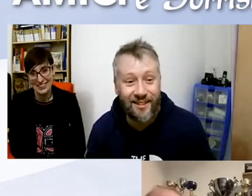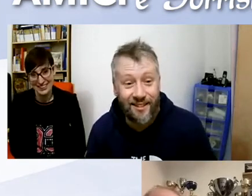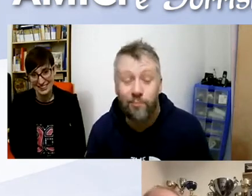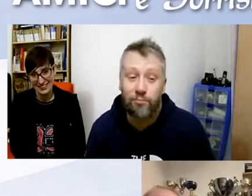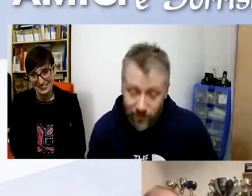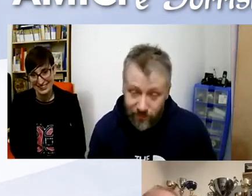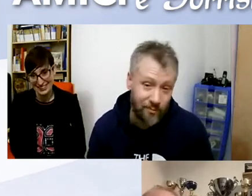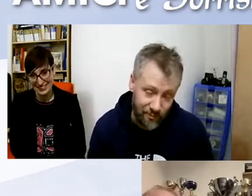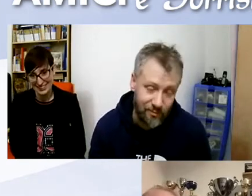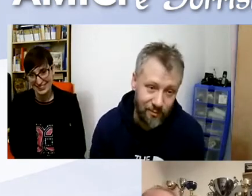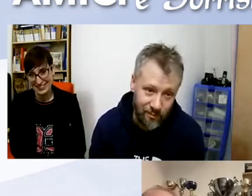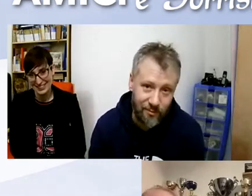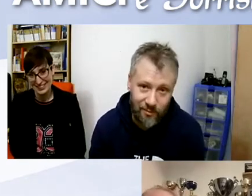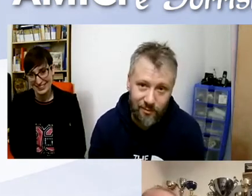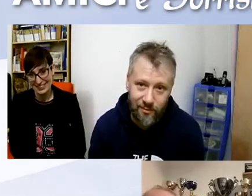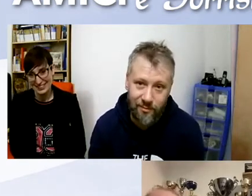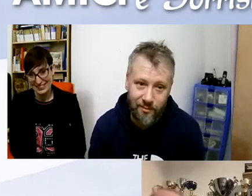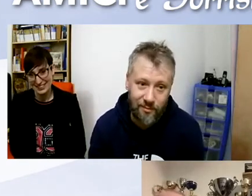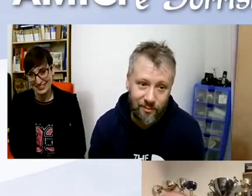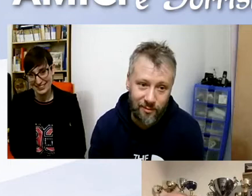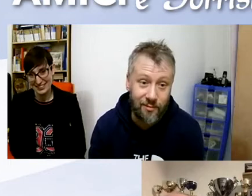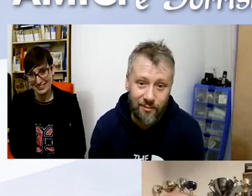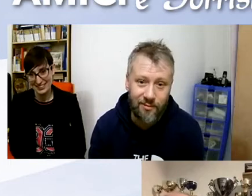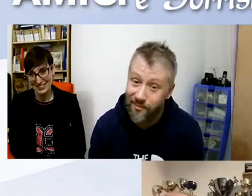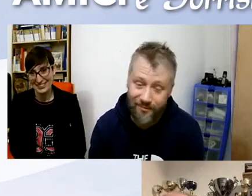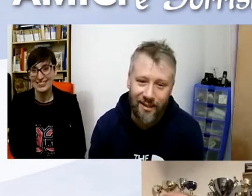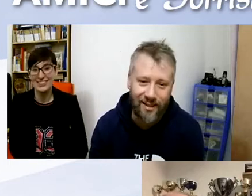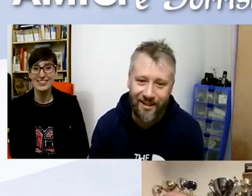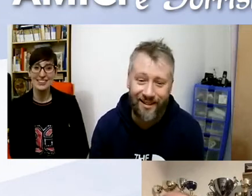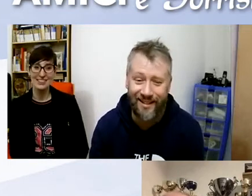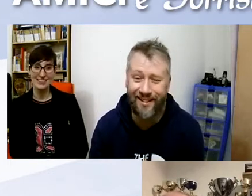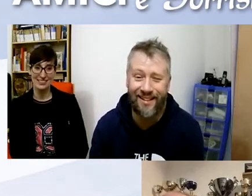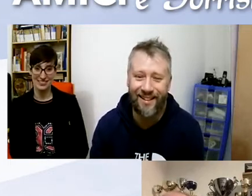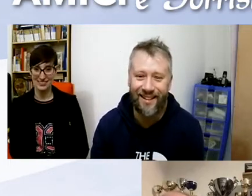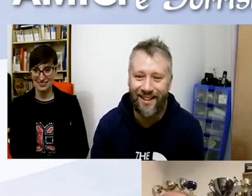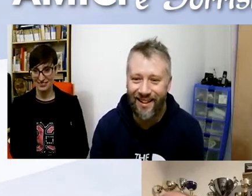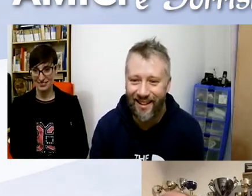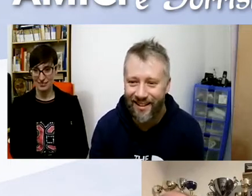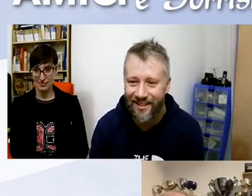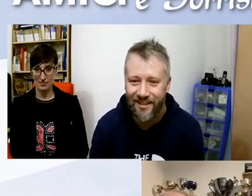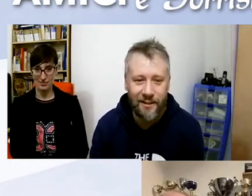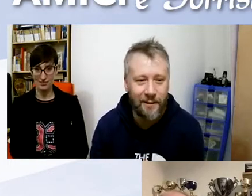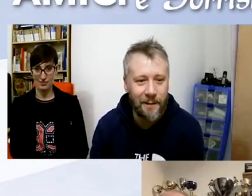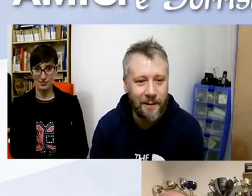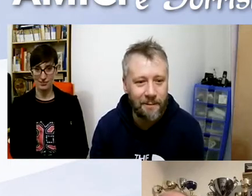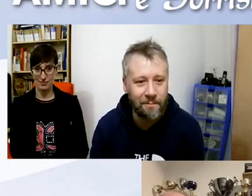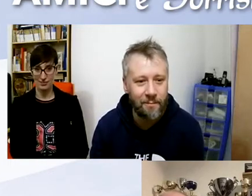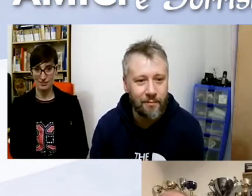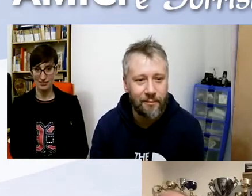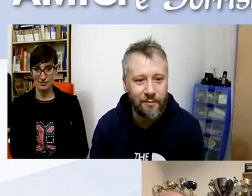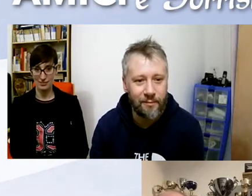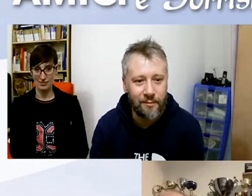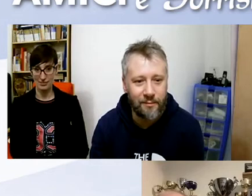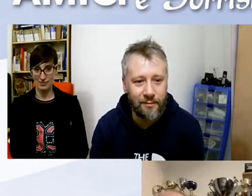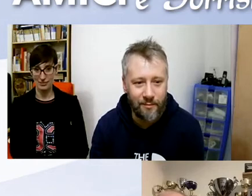hanno rischiato varie volte di perdere Loris in America, perché con le sue traduzioni a me è rimasta molto impressa anche River